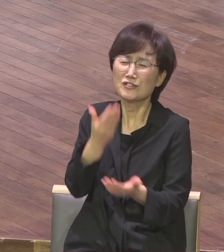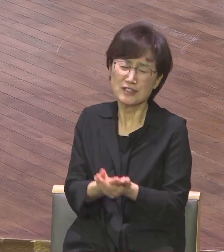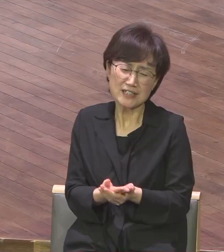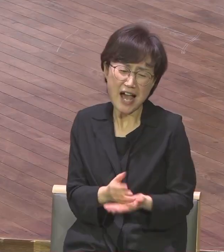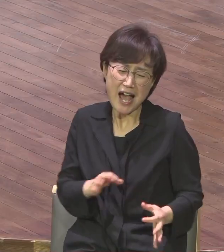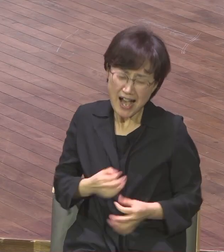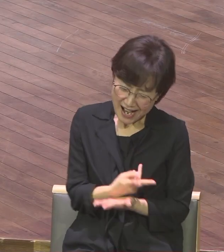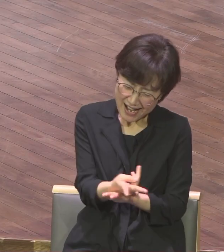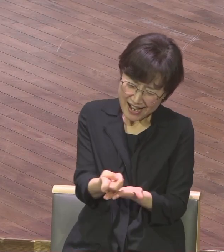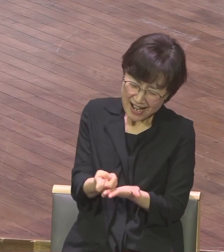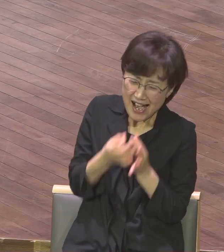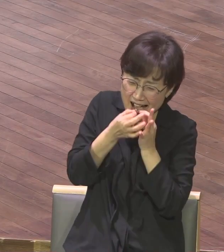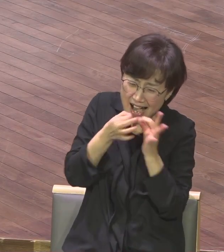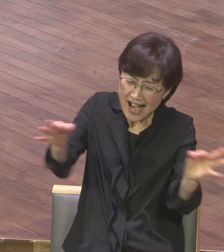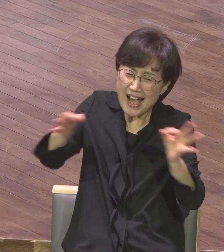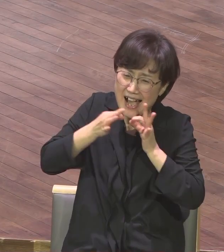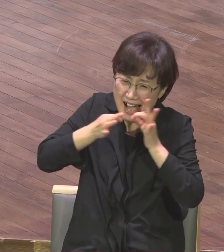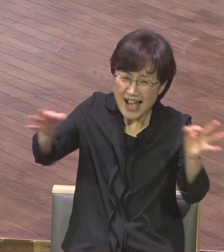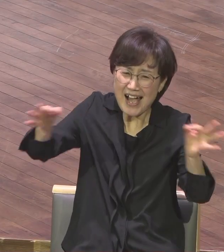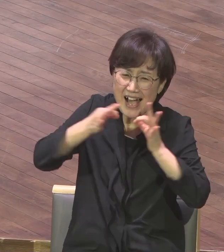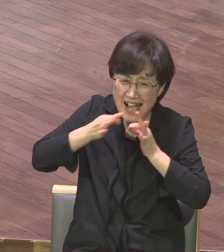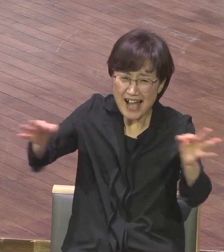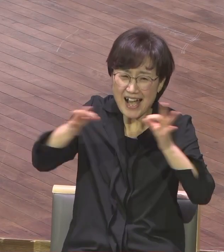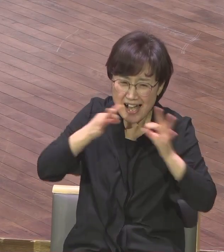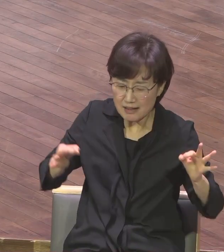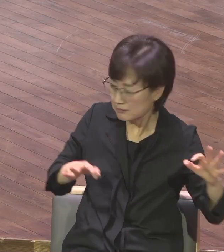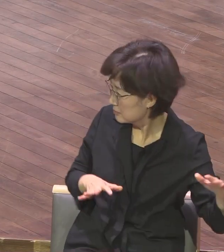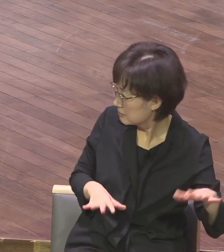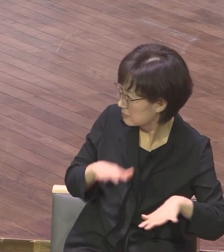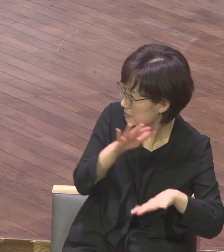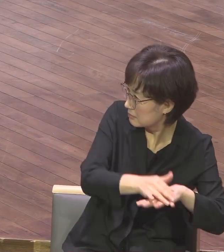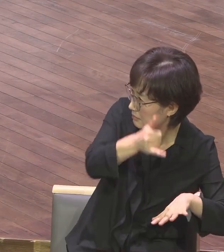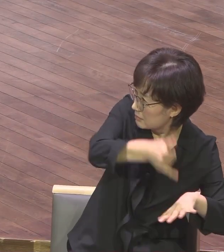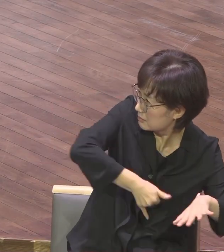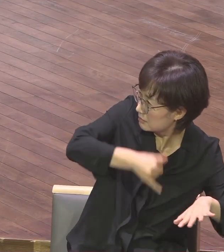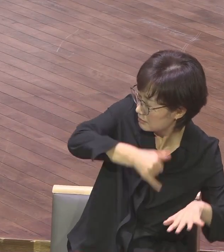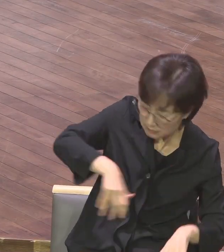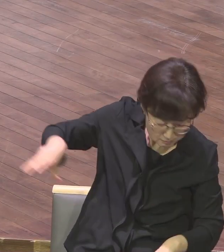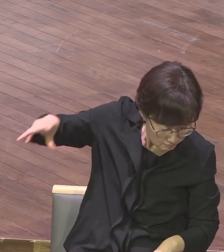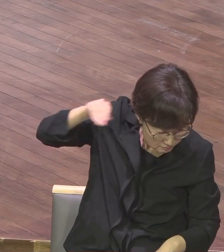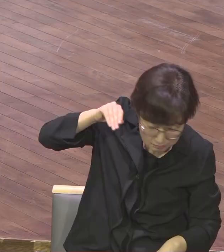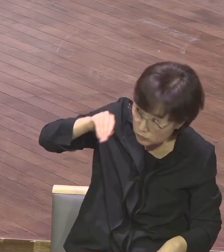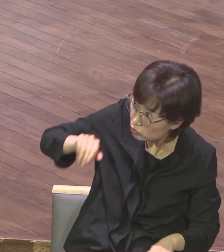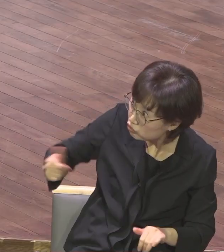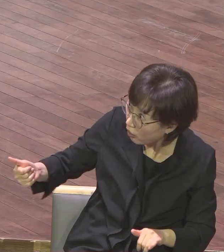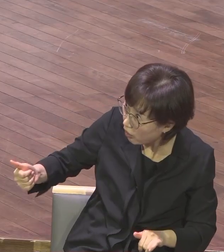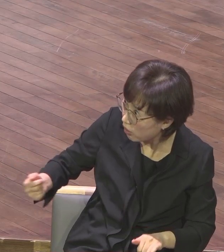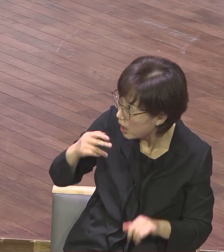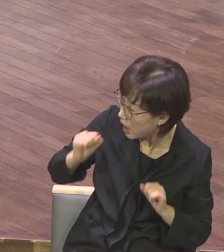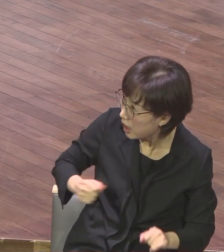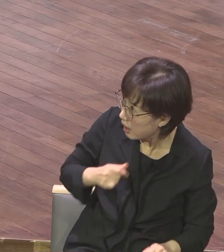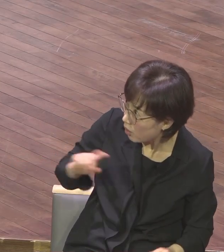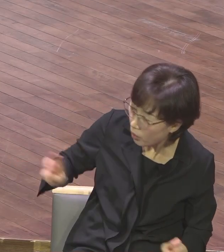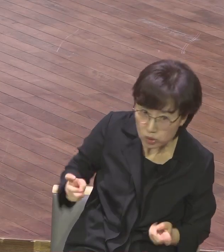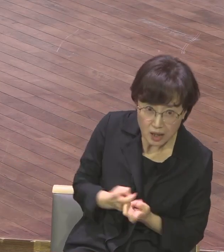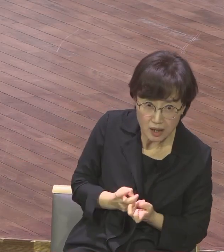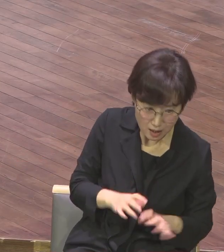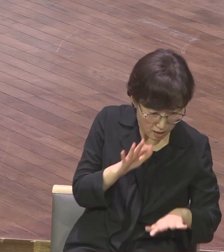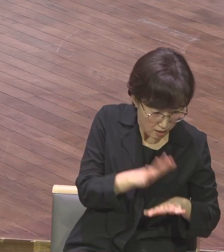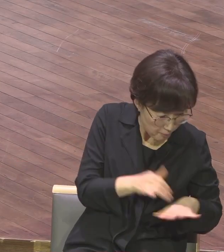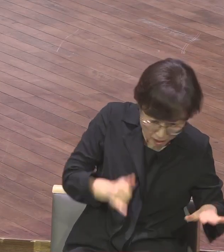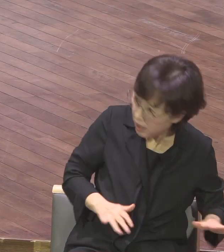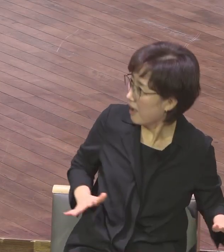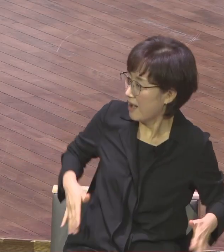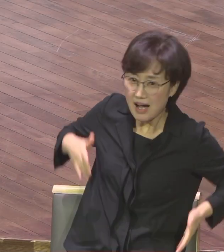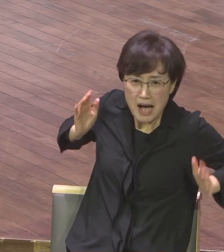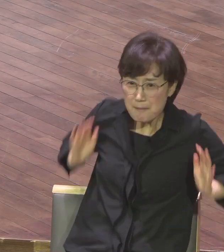뒹굴었어요. 그리고 그 산에서 울리잖아요. 갑자기 막 소리가 지르면서 사람 죽겠다고 살려달라고 막 그렇게 사람